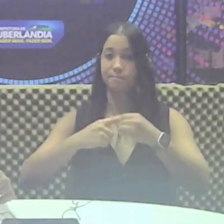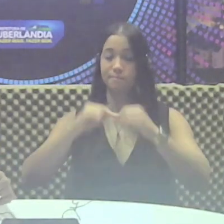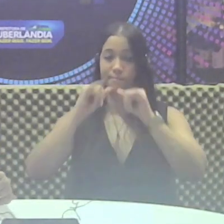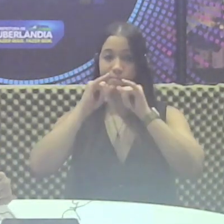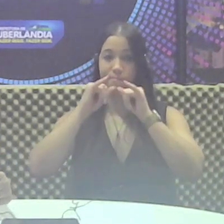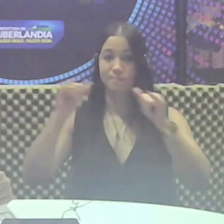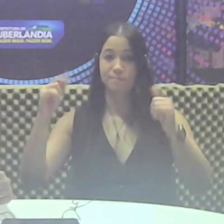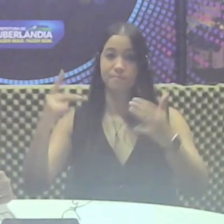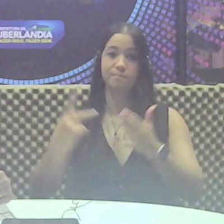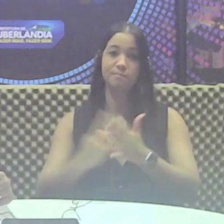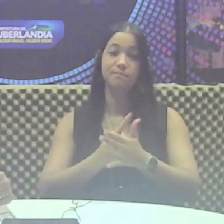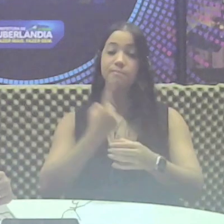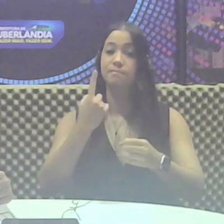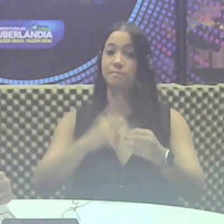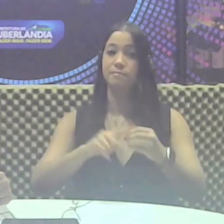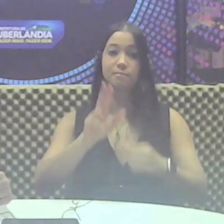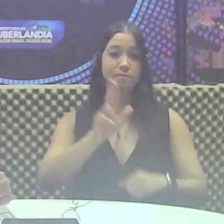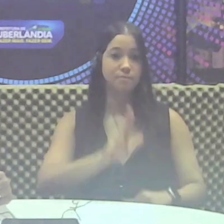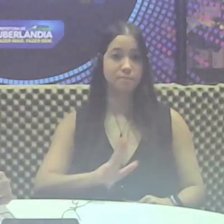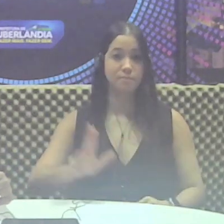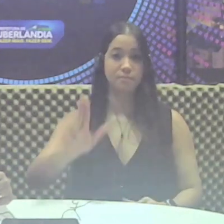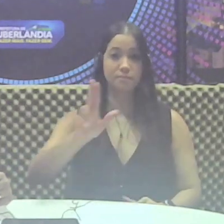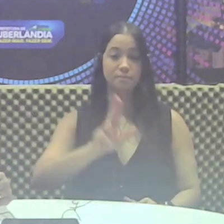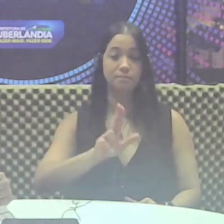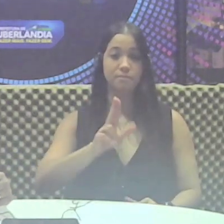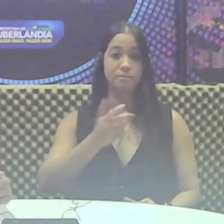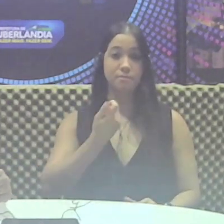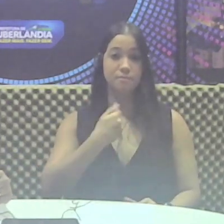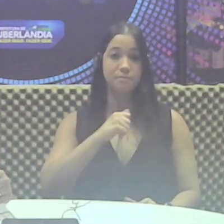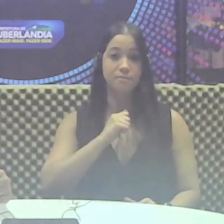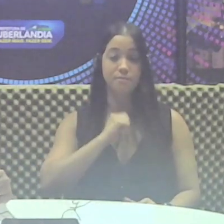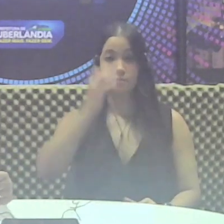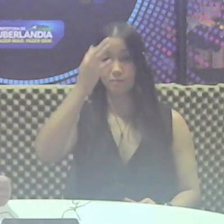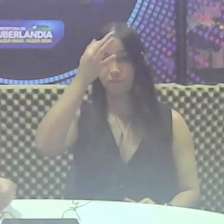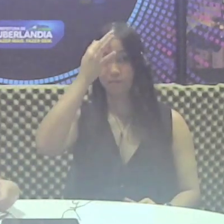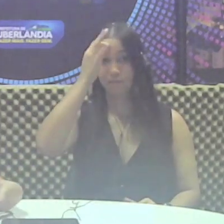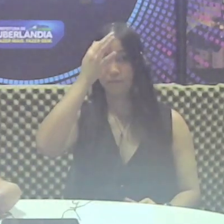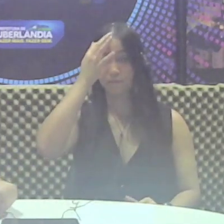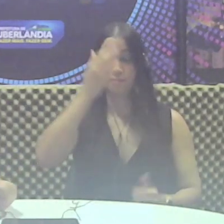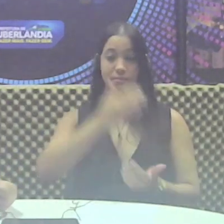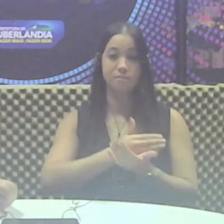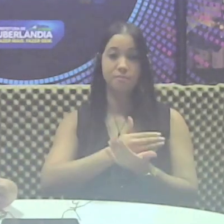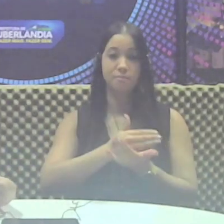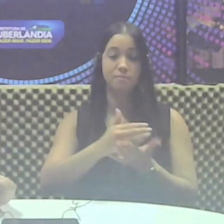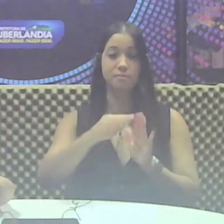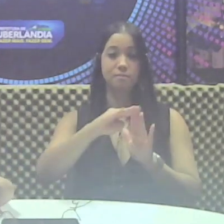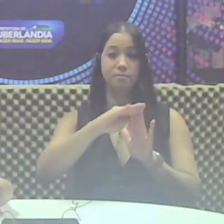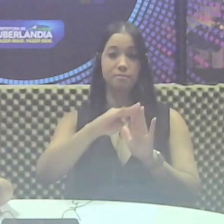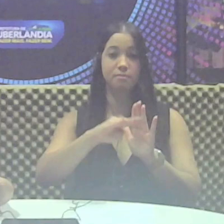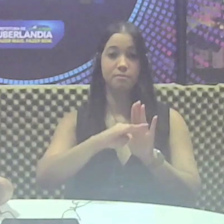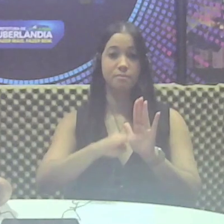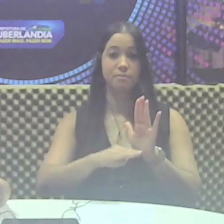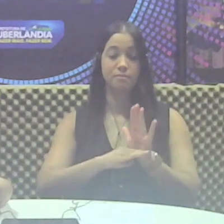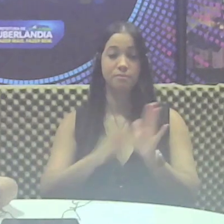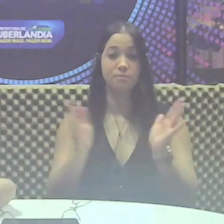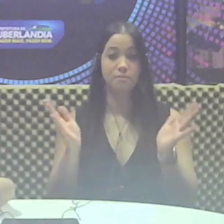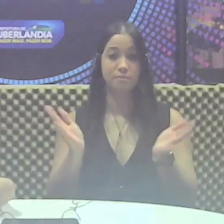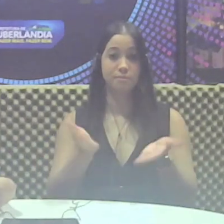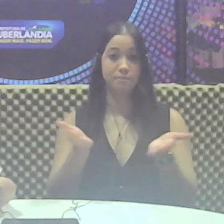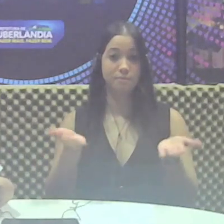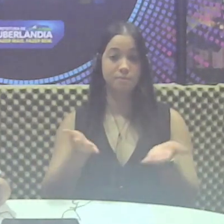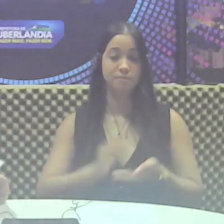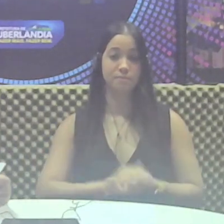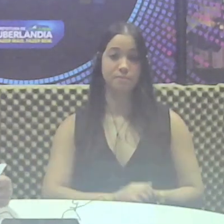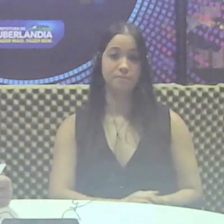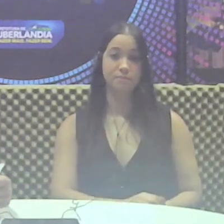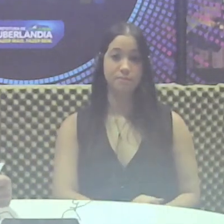de notícias sobre o que de fato acontece em Uberlândia. Eu sou Fernando Natalio. Vamos juntos aos destaques desta edição.